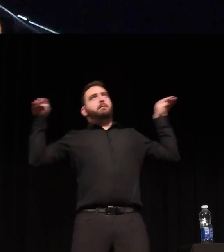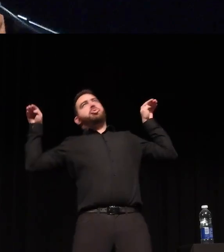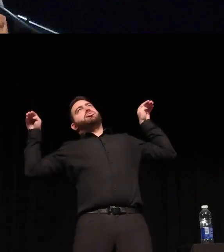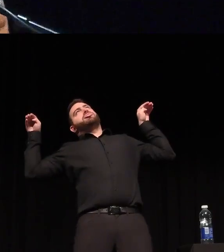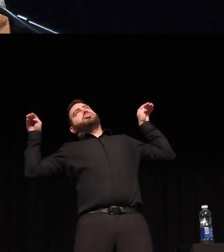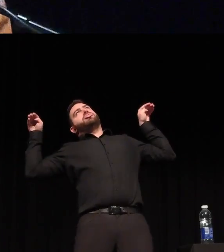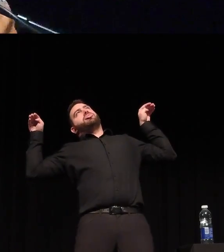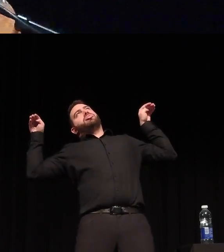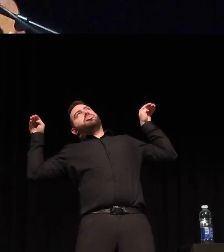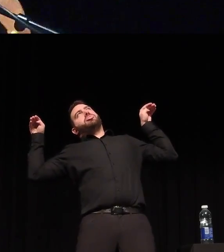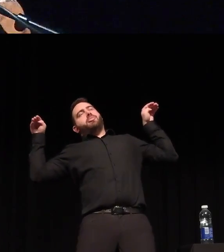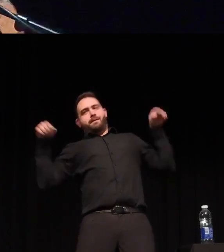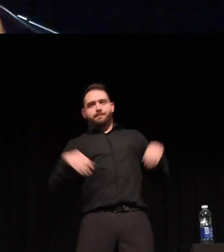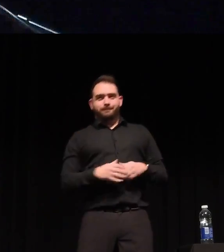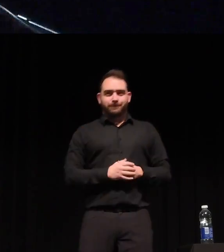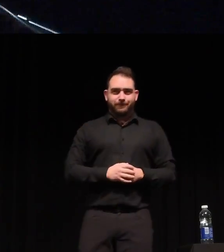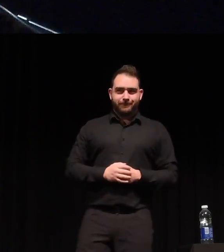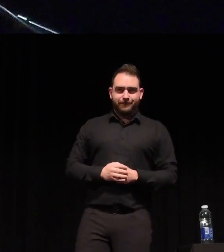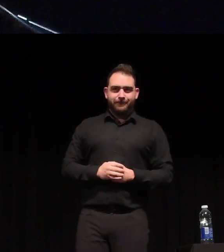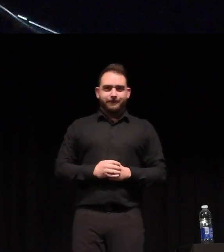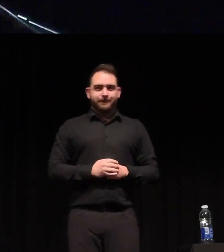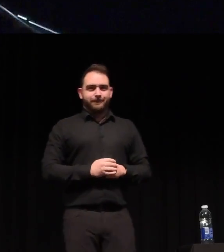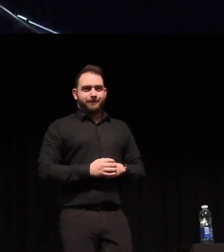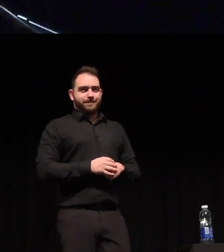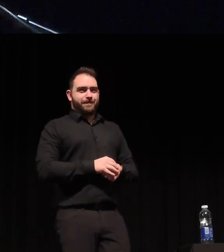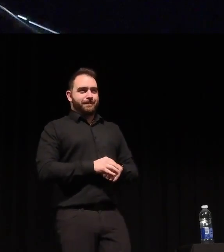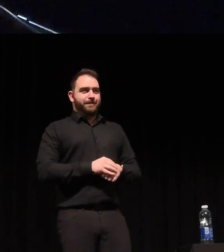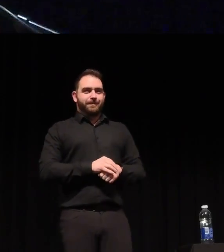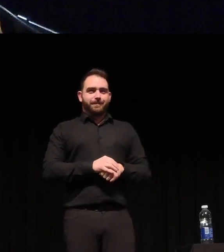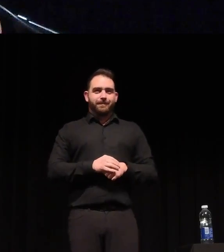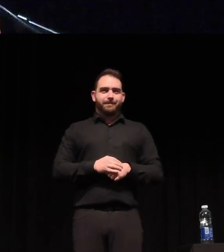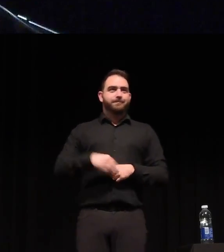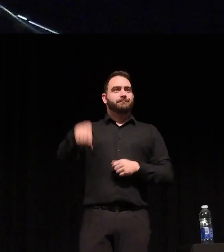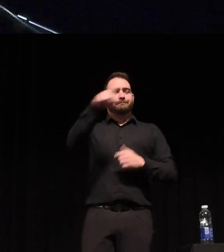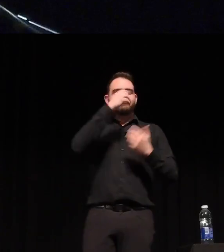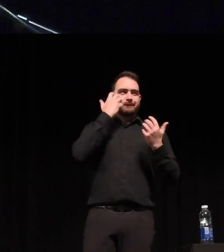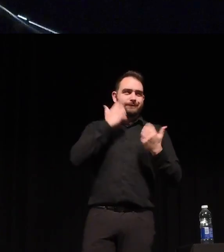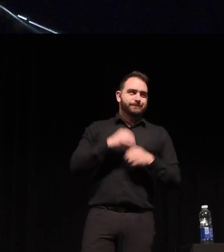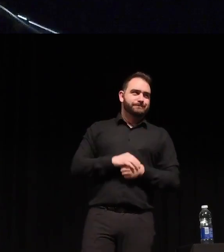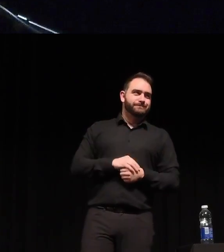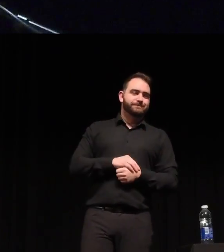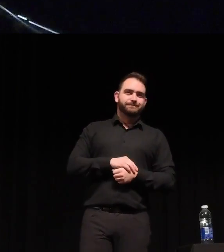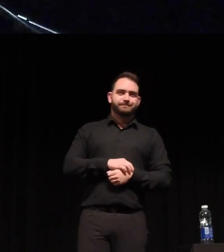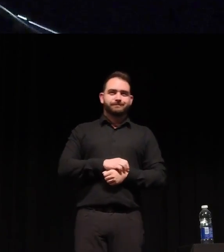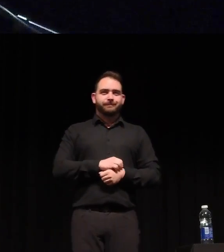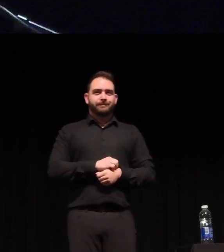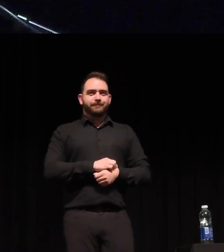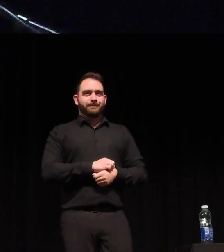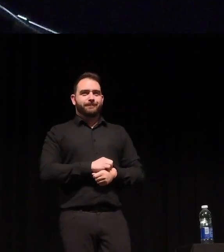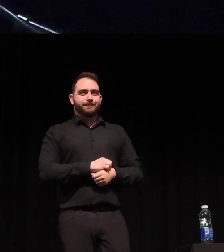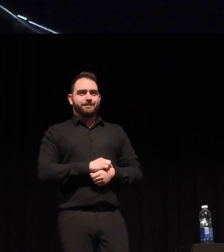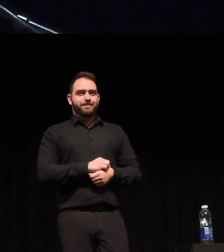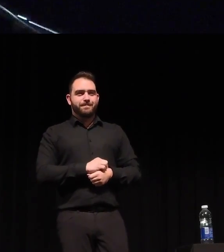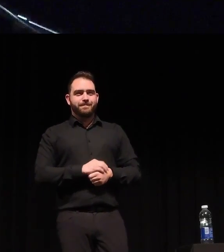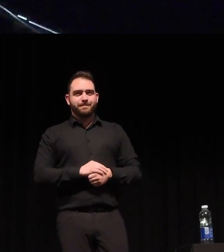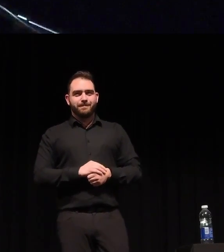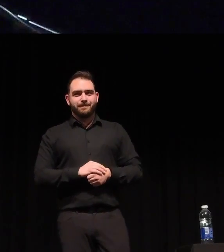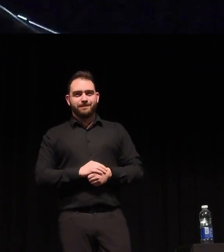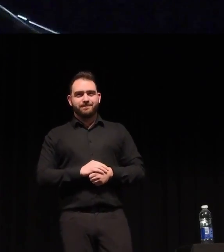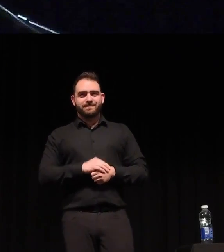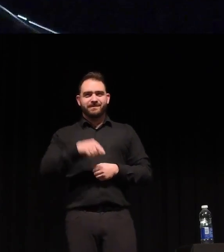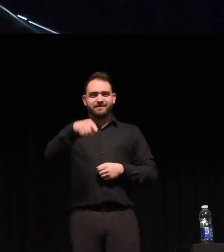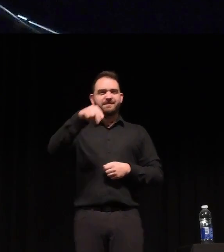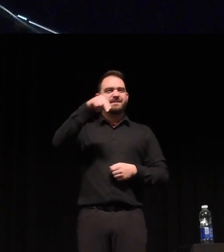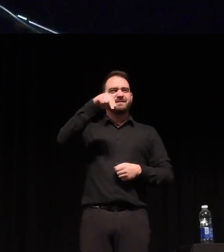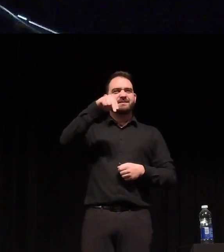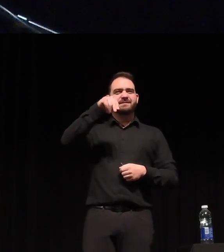même barbe. Alors, je pense qu'il en met un peu. Alors, et Nijig, ce qu'il aime par-dessus tout, il aime